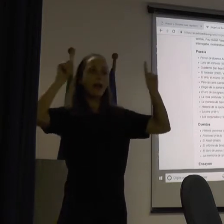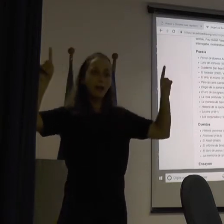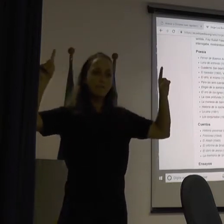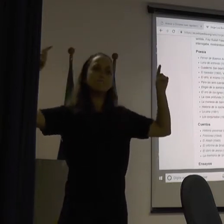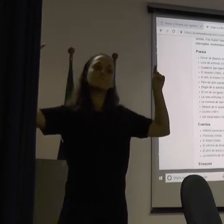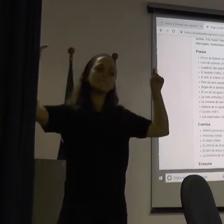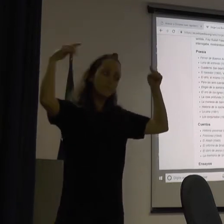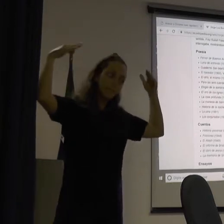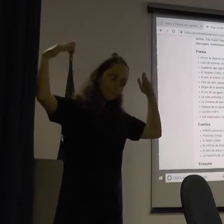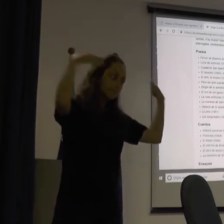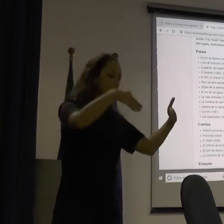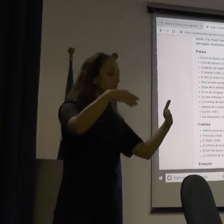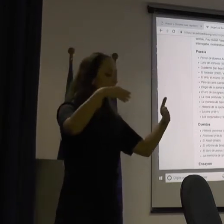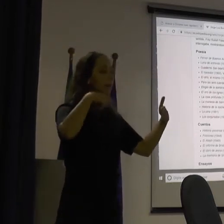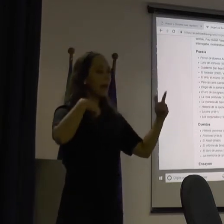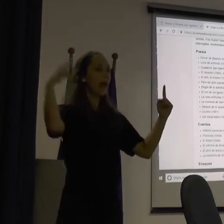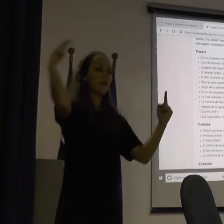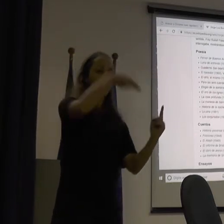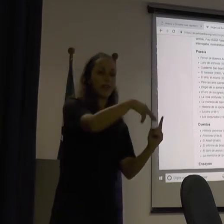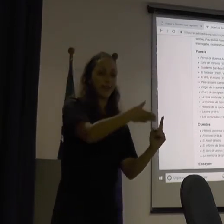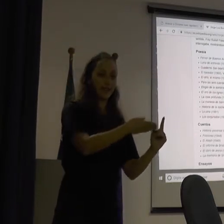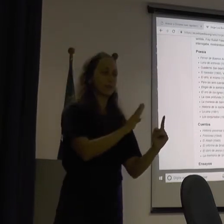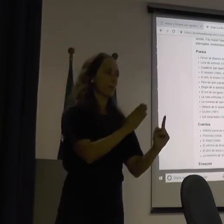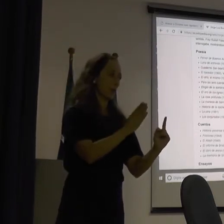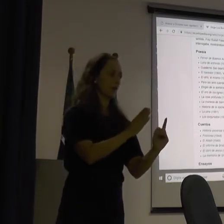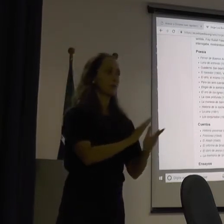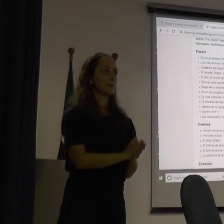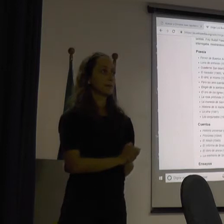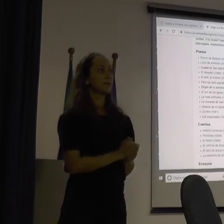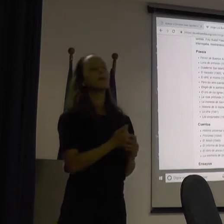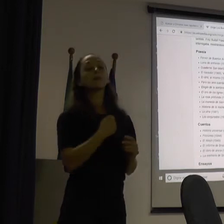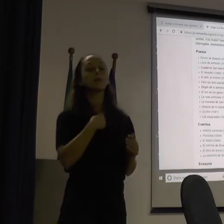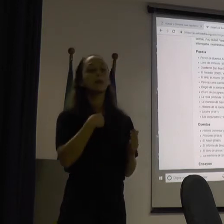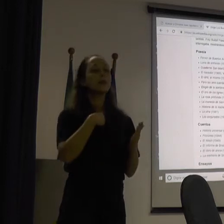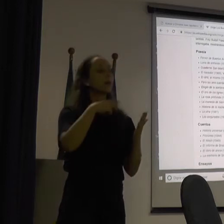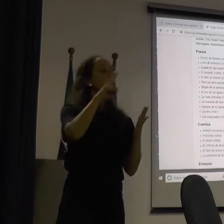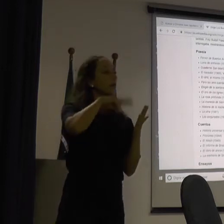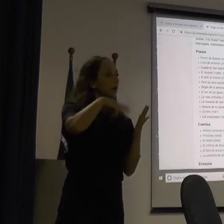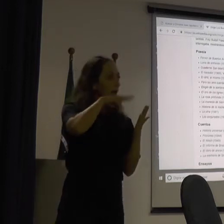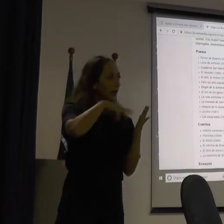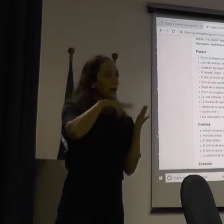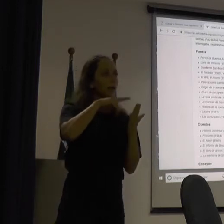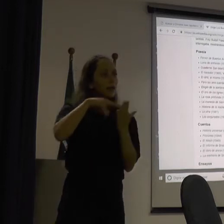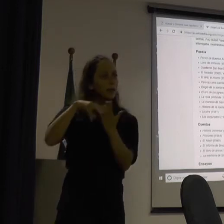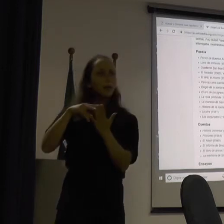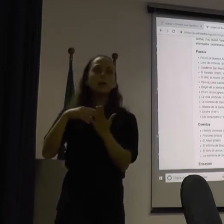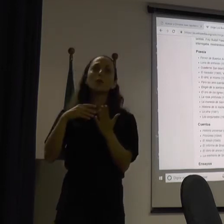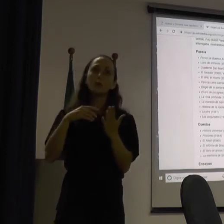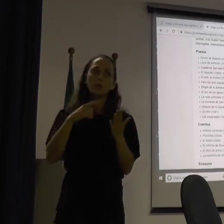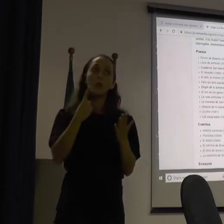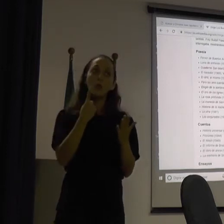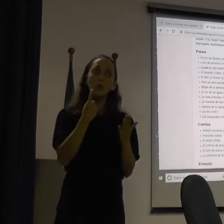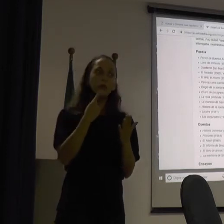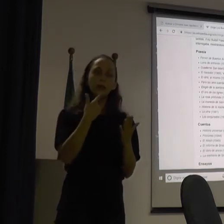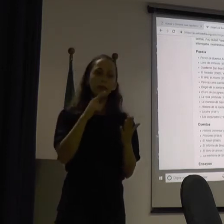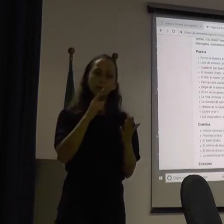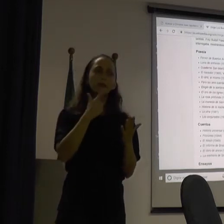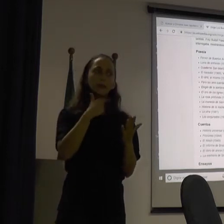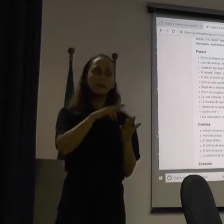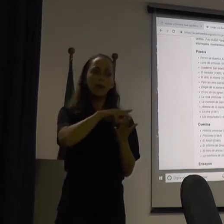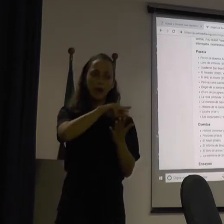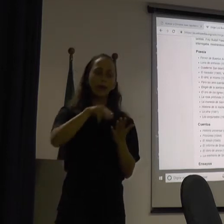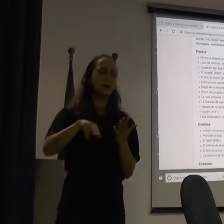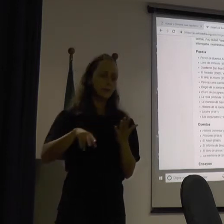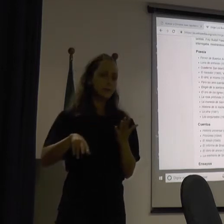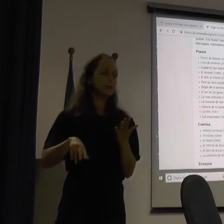tenho frequentado, né, e eu leio em meia dúzia de línguas, o único lugar